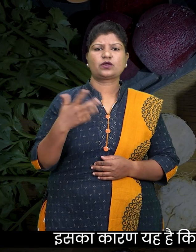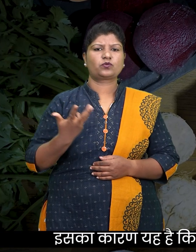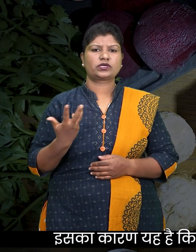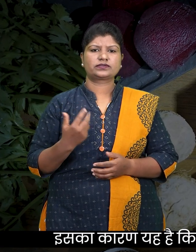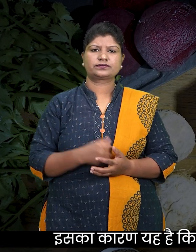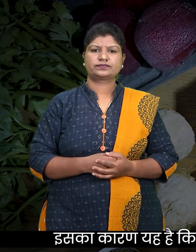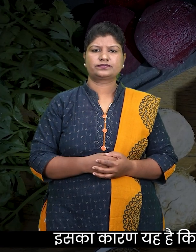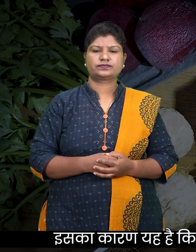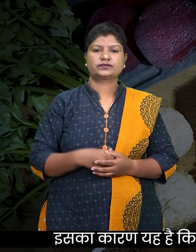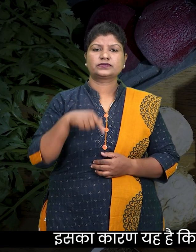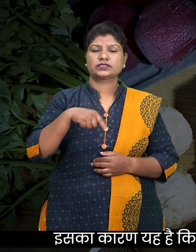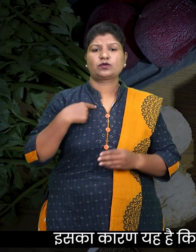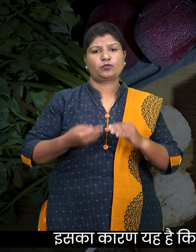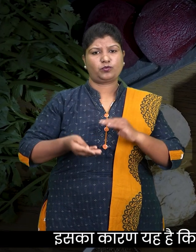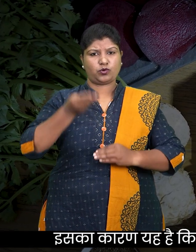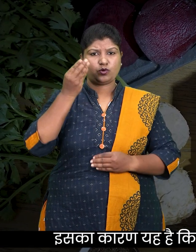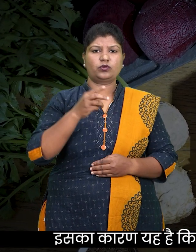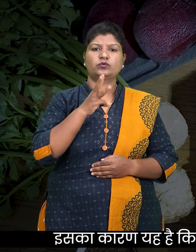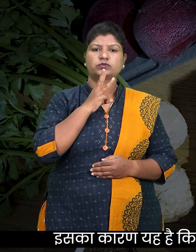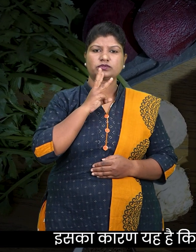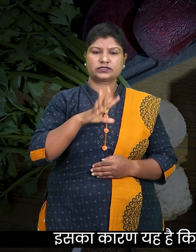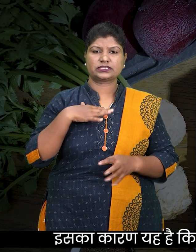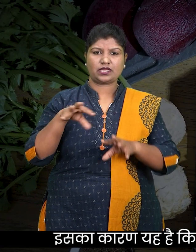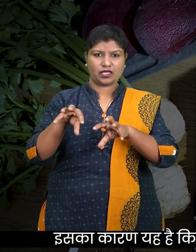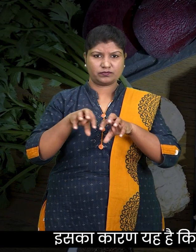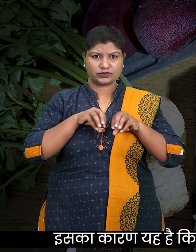इसका कारण यह है कि अधिक पानी